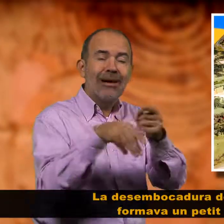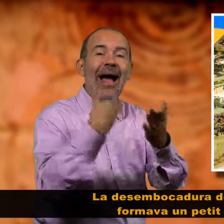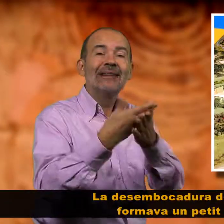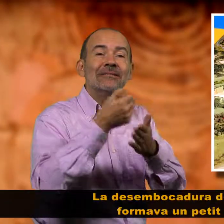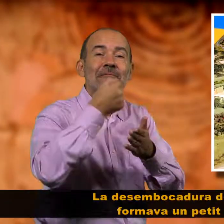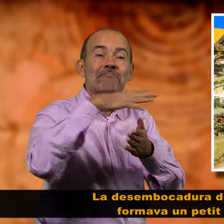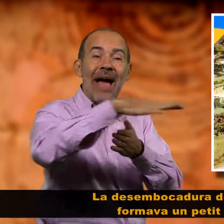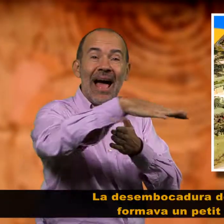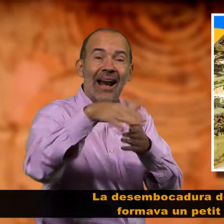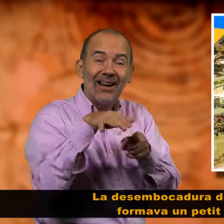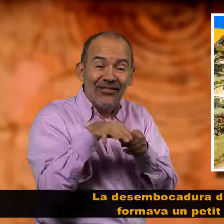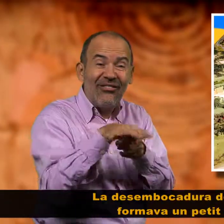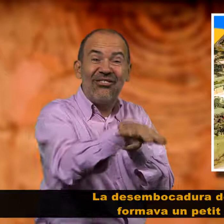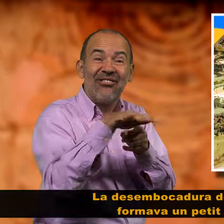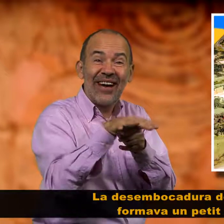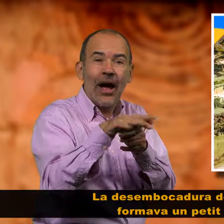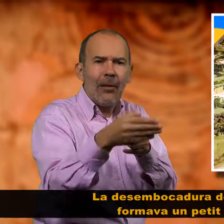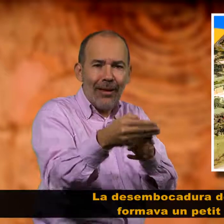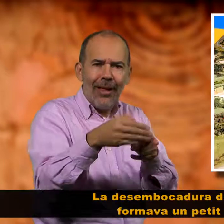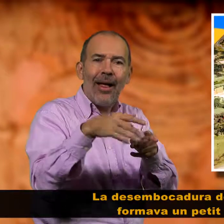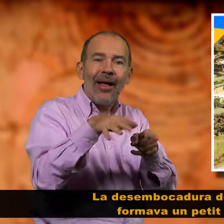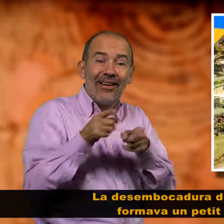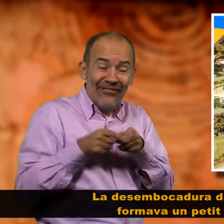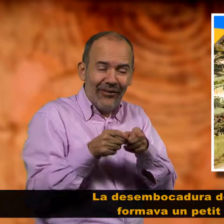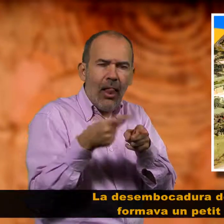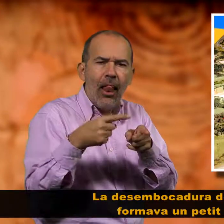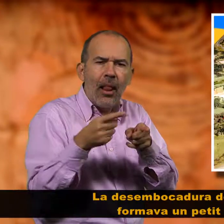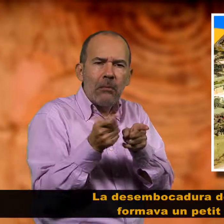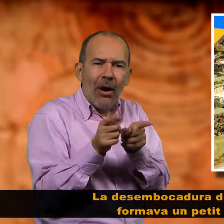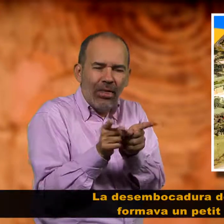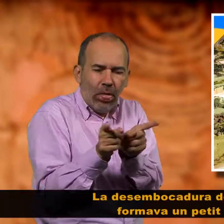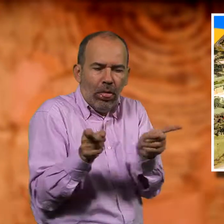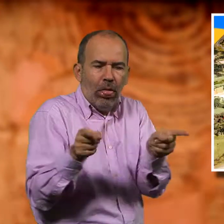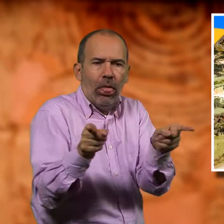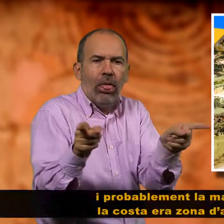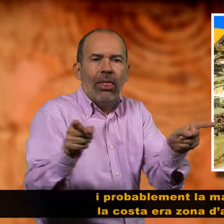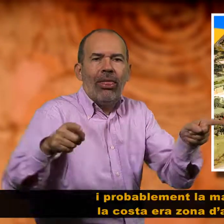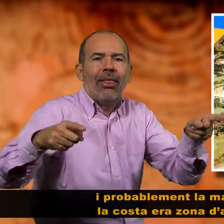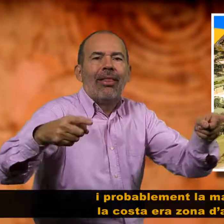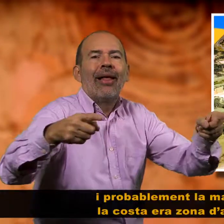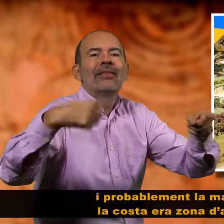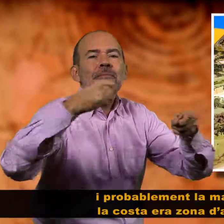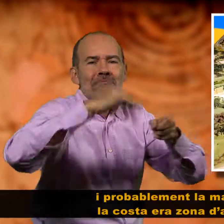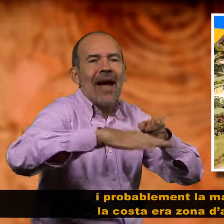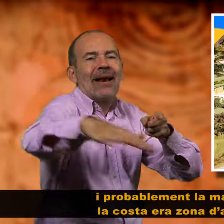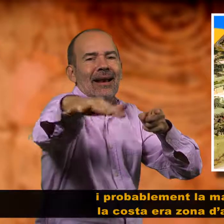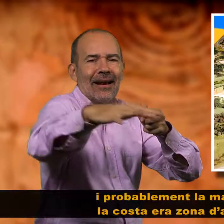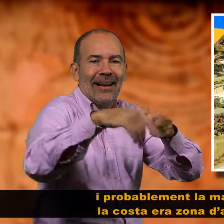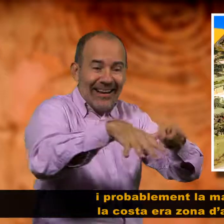La desembocadura del riu Besòs formava un petit estuari i probablement la major part de la costa era zona